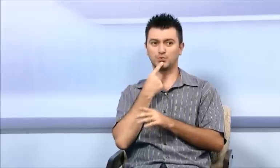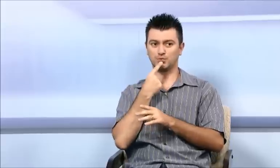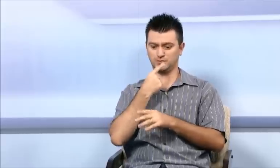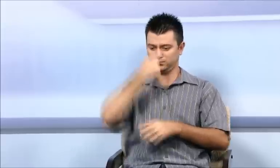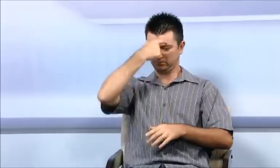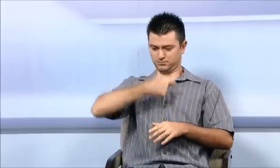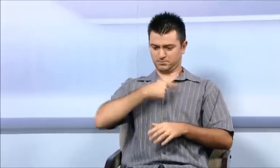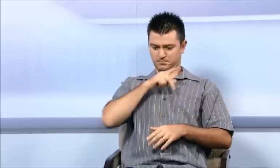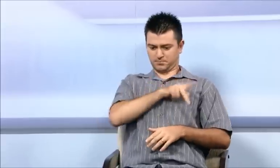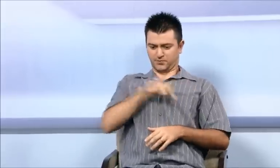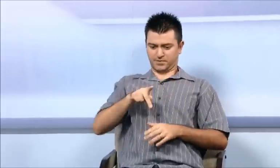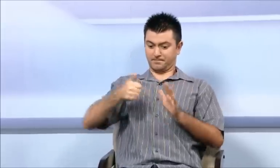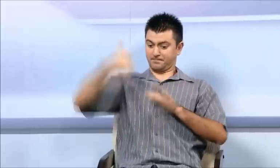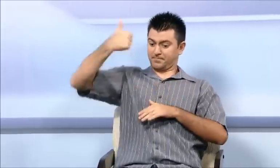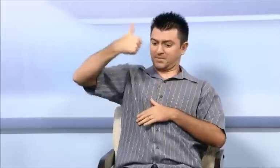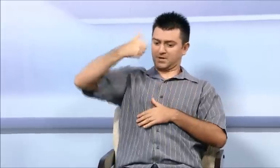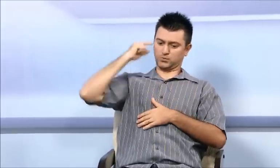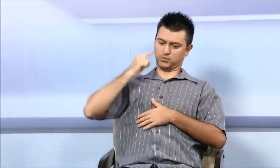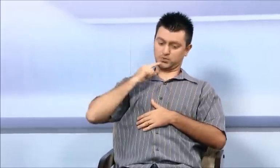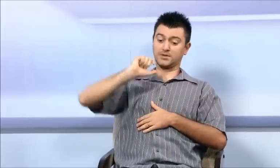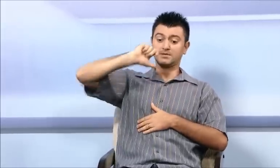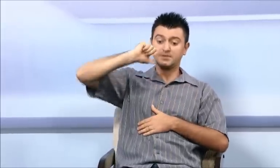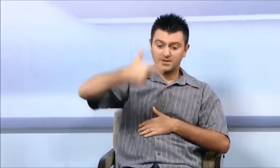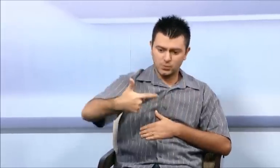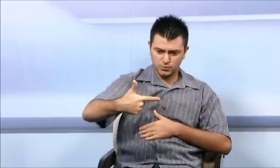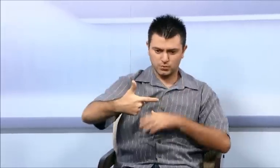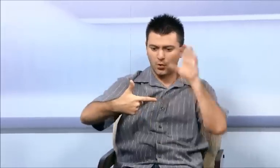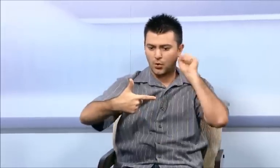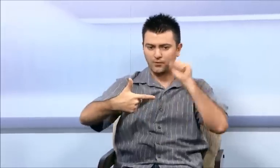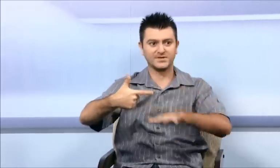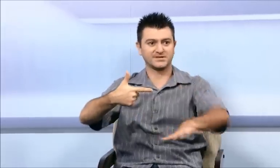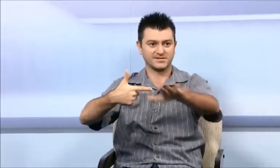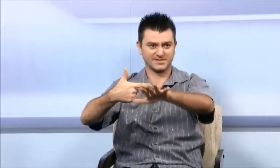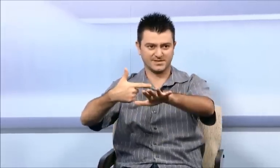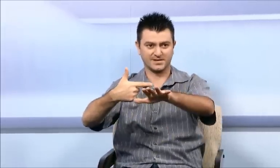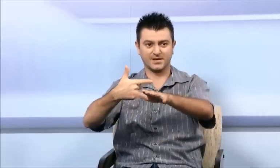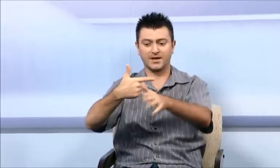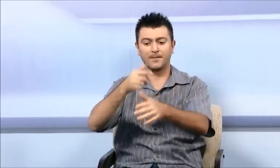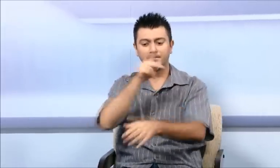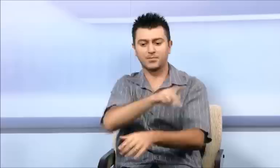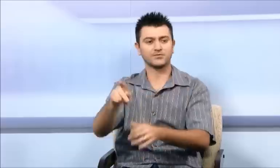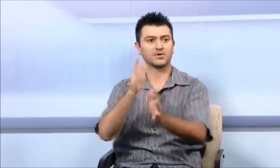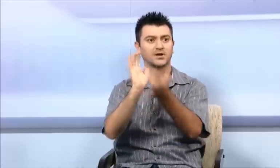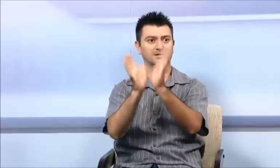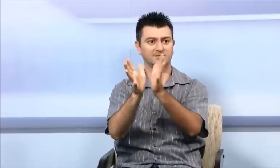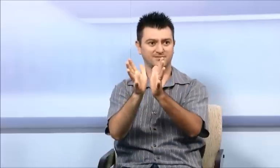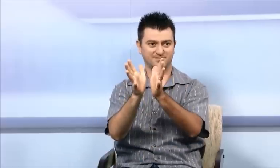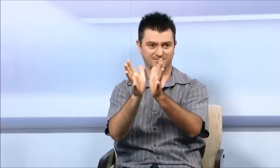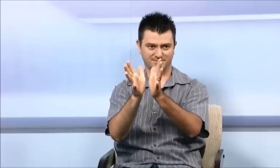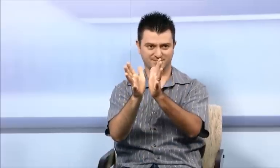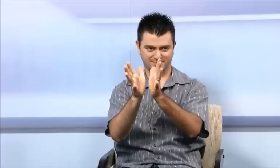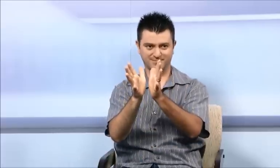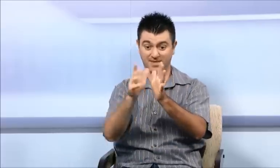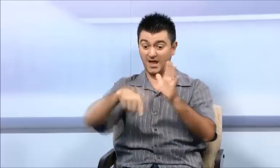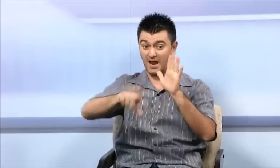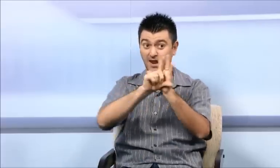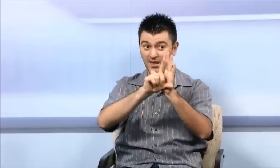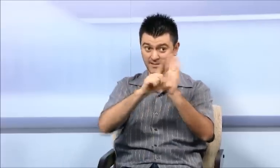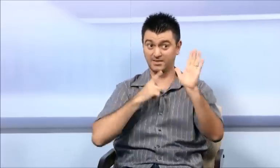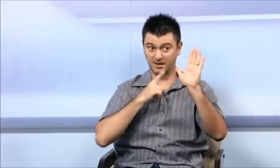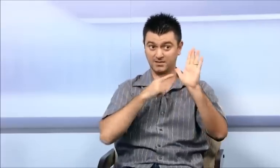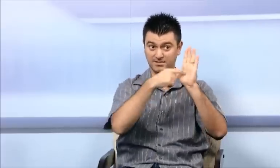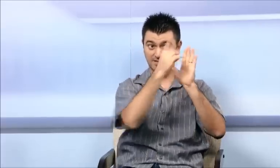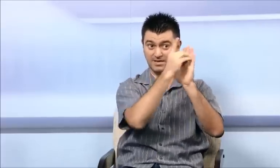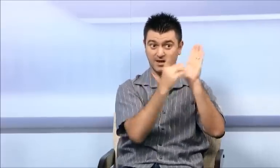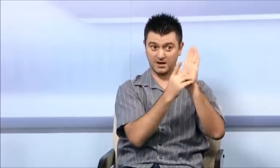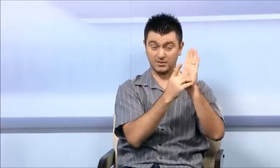para ser professor de Libras, então primeiro o surdo, os ouvintes vão aprender a L2.